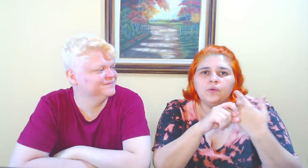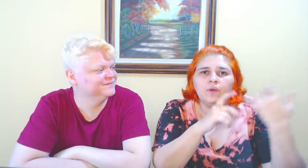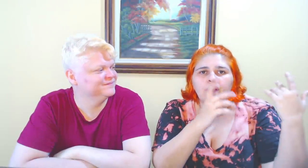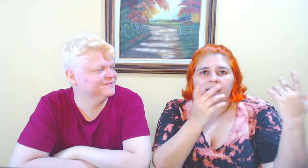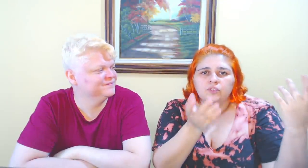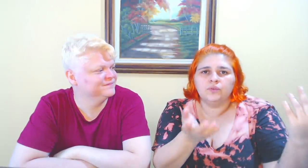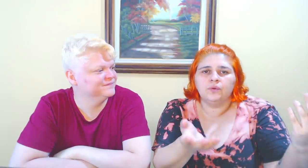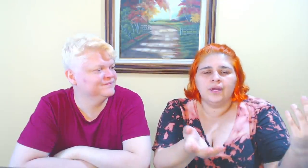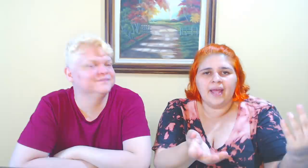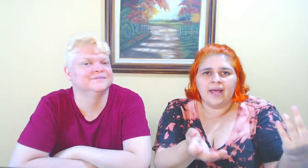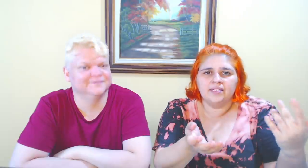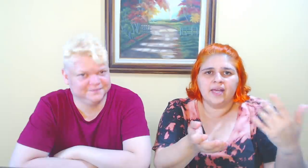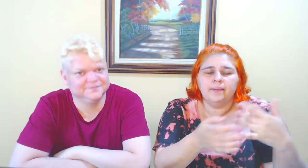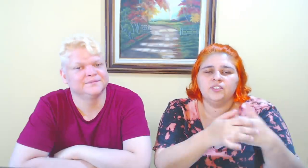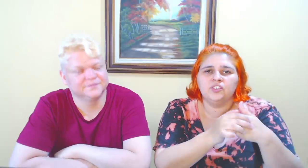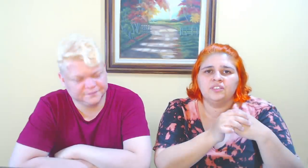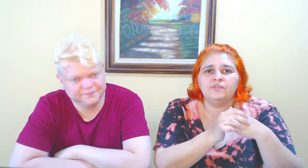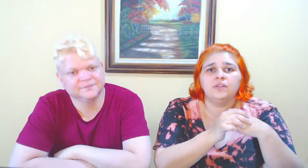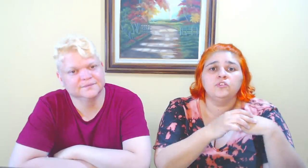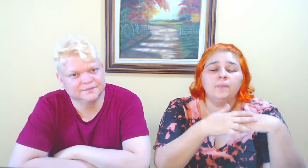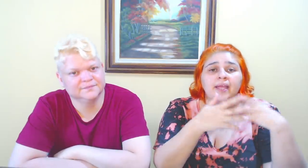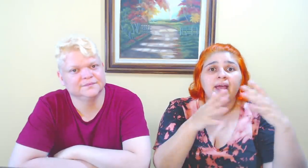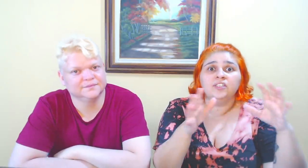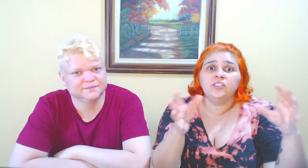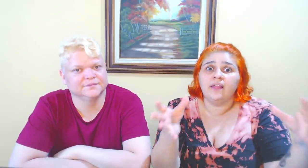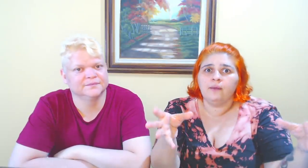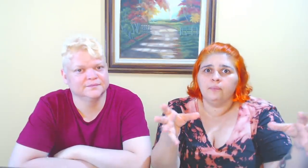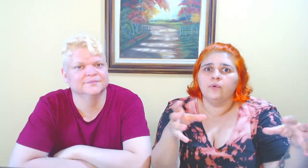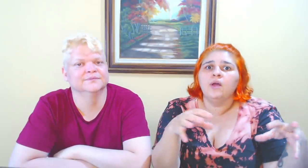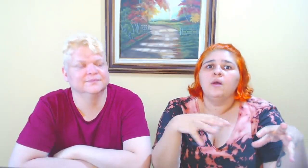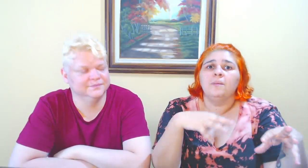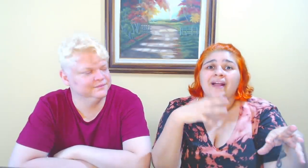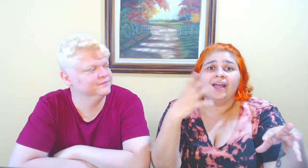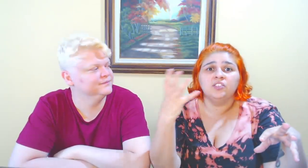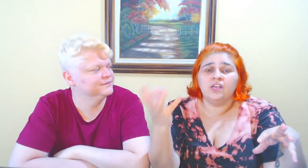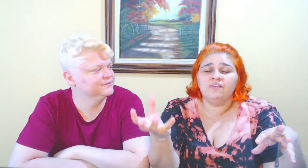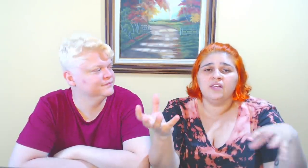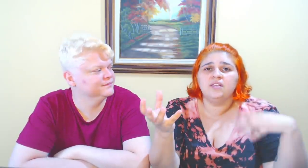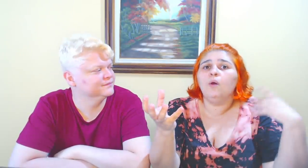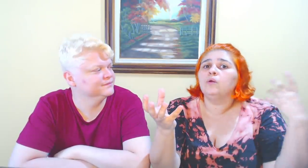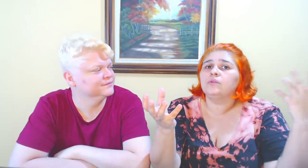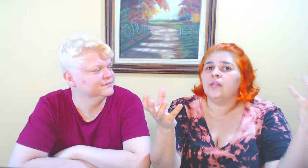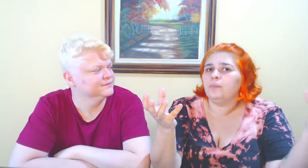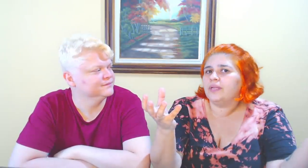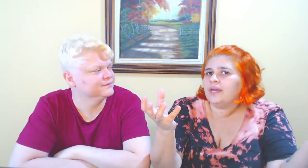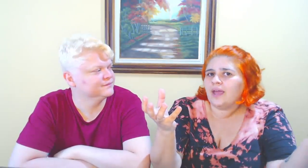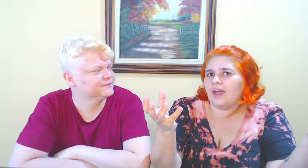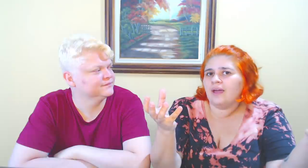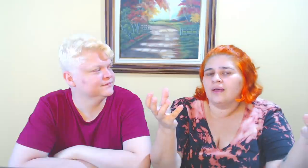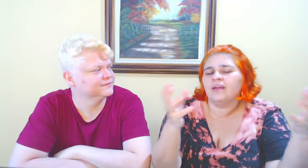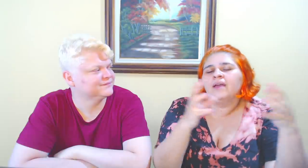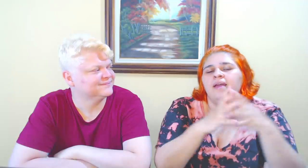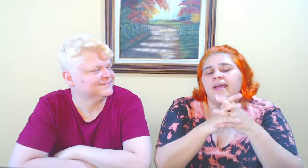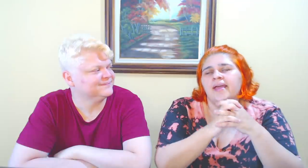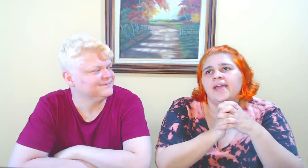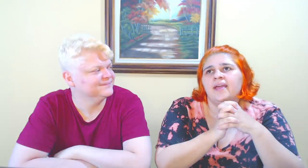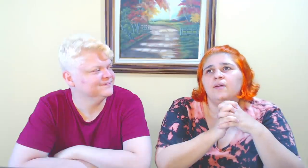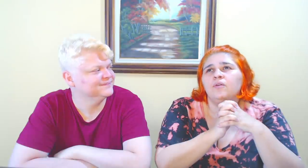um holocaust posto nuclear Sabe A gente está falando De uma guerra de tempo Uma guerra de reversão Contra o tempo linear O que